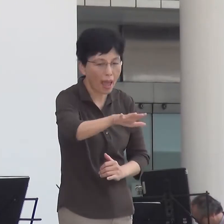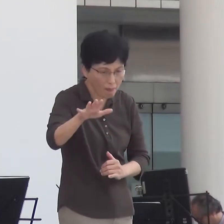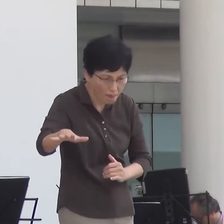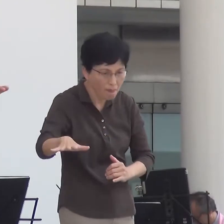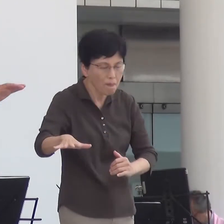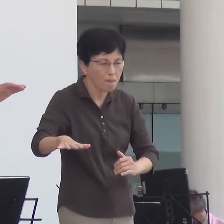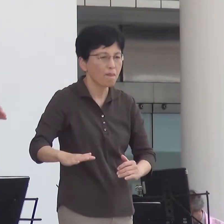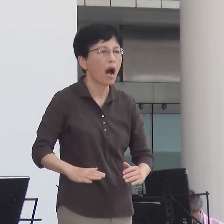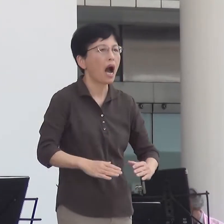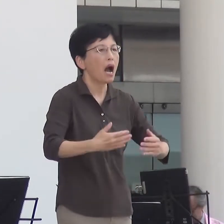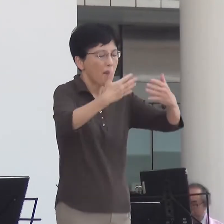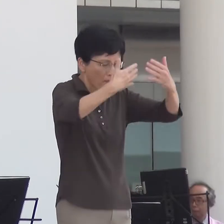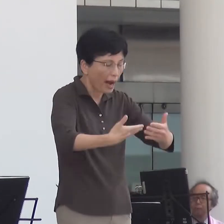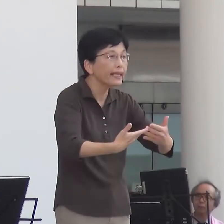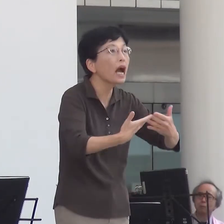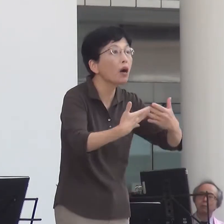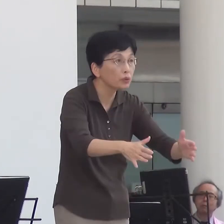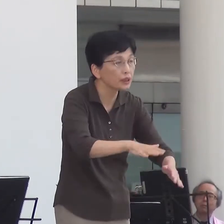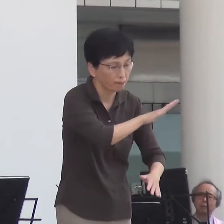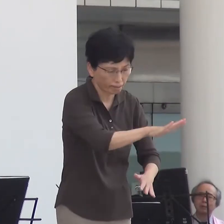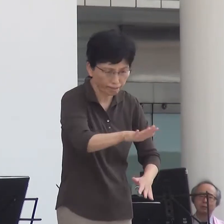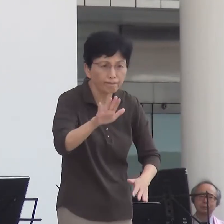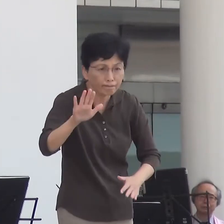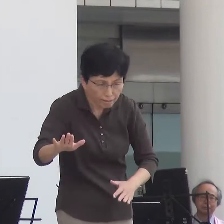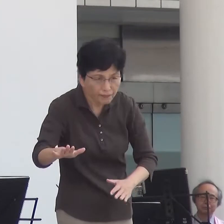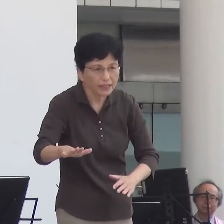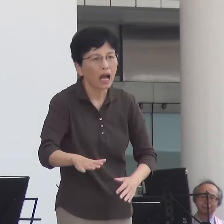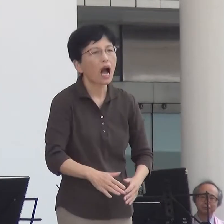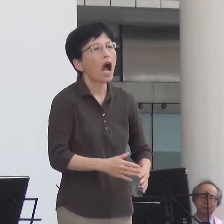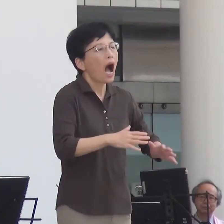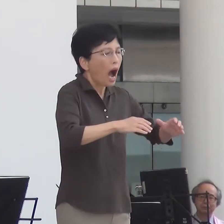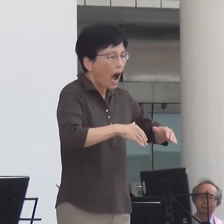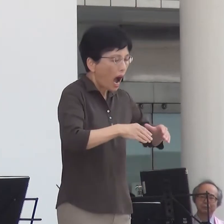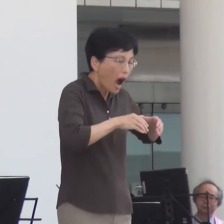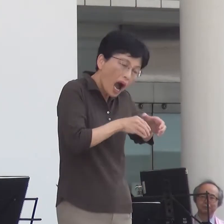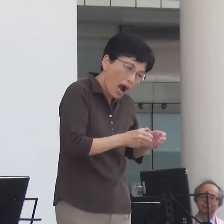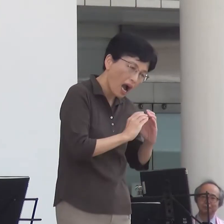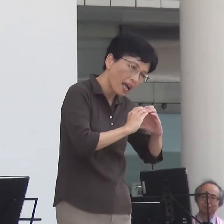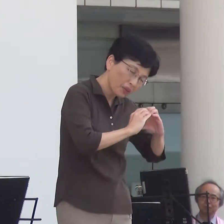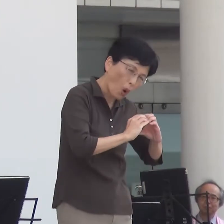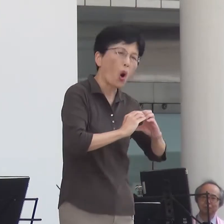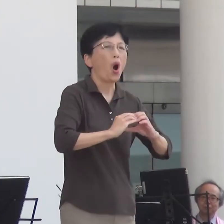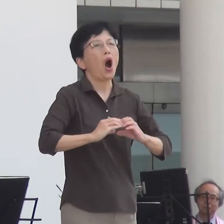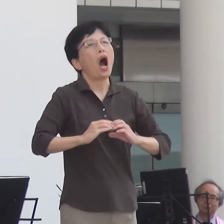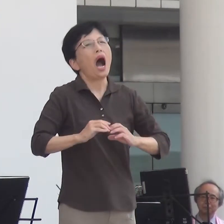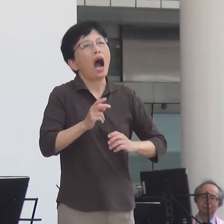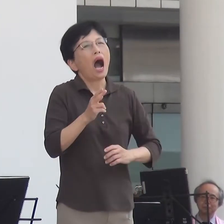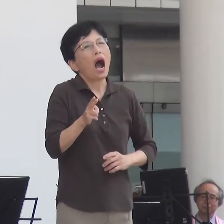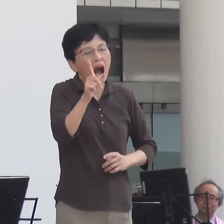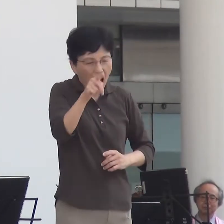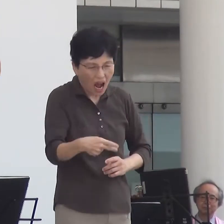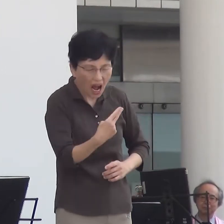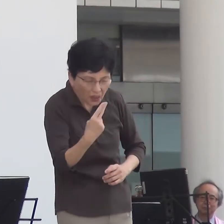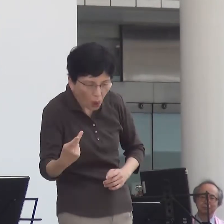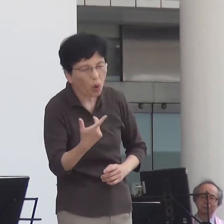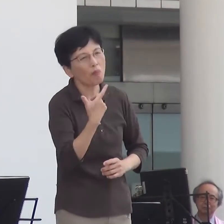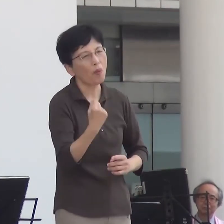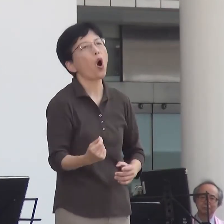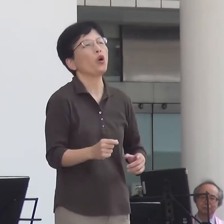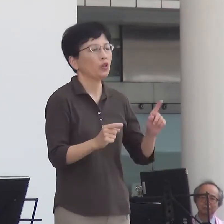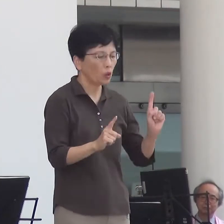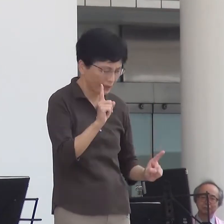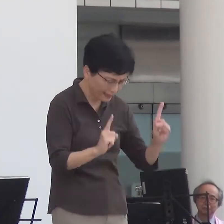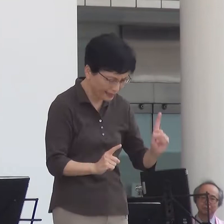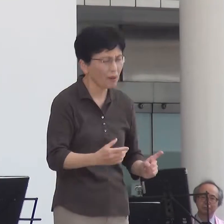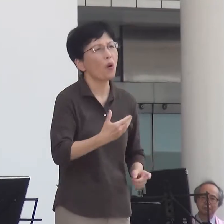えばバリアフリーになってるとか、そういうハートもハードも優しい、みんなユニバーサル都市福岡ということ